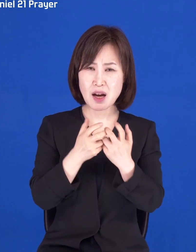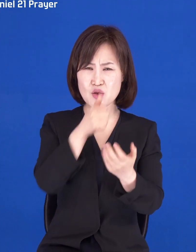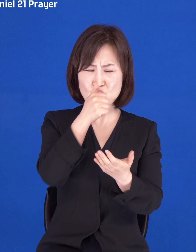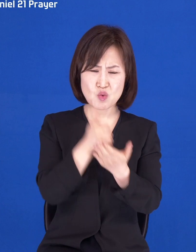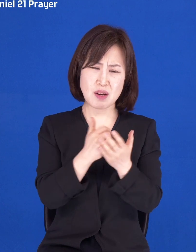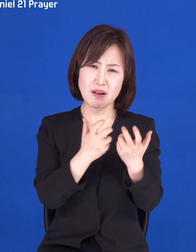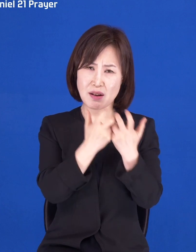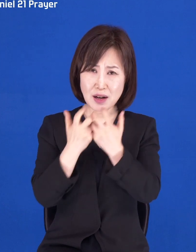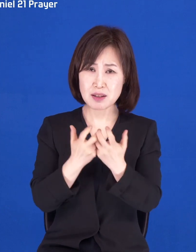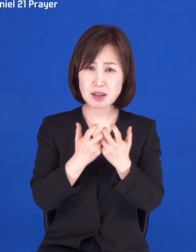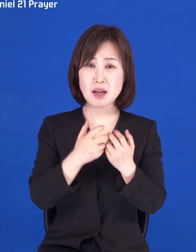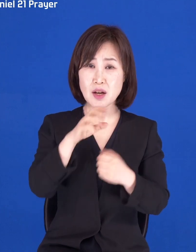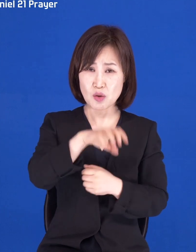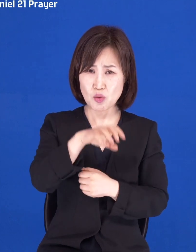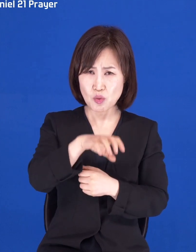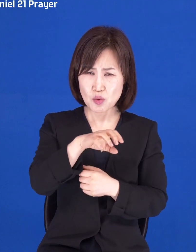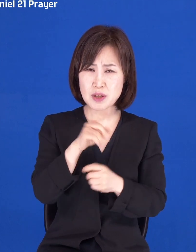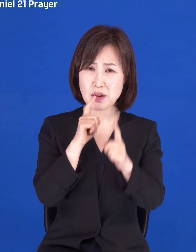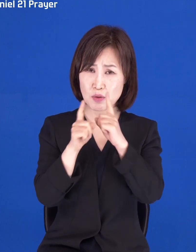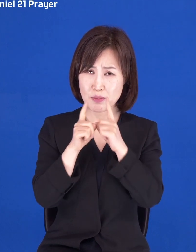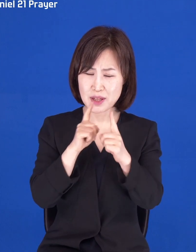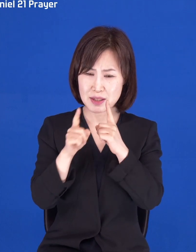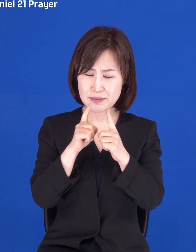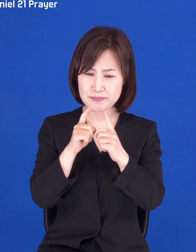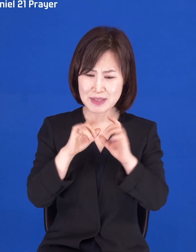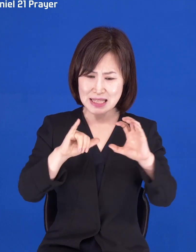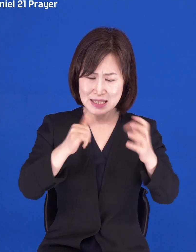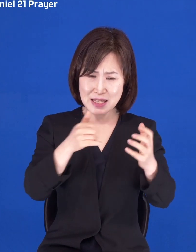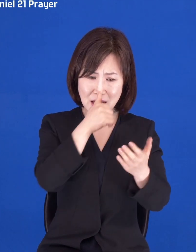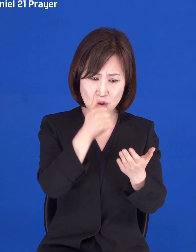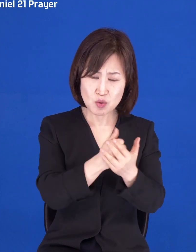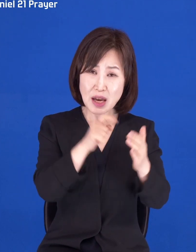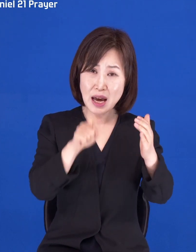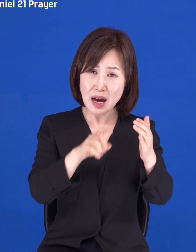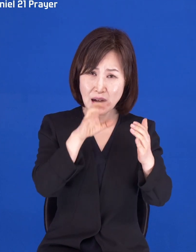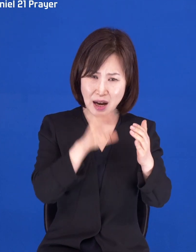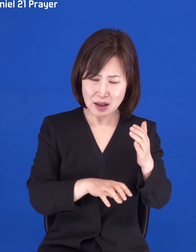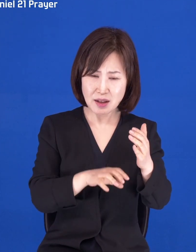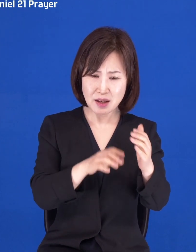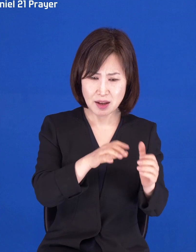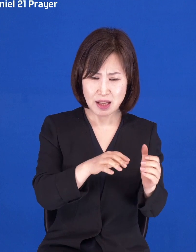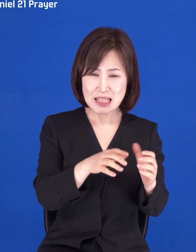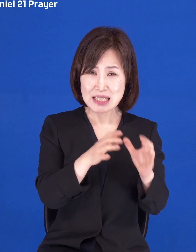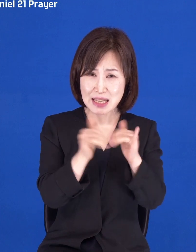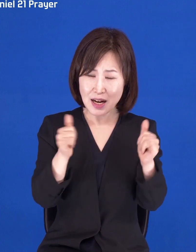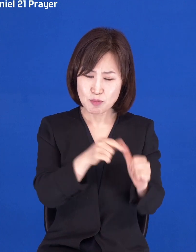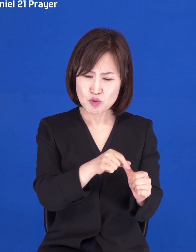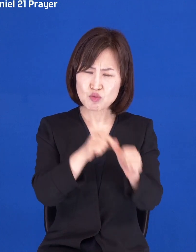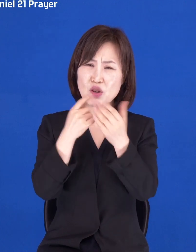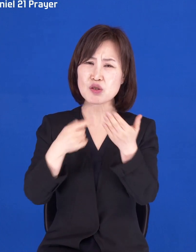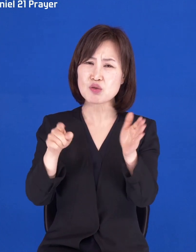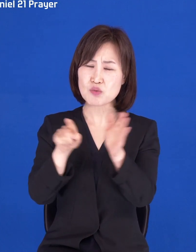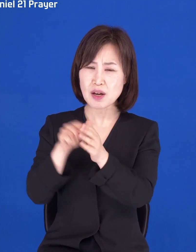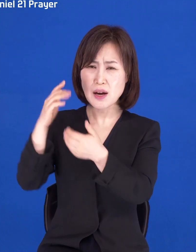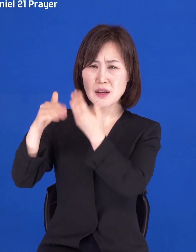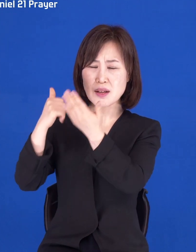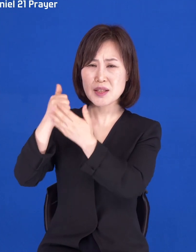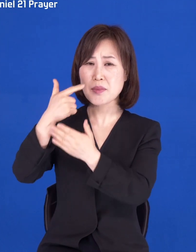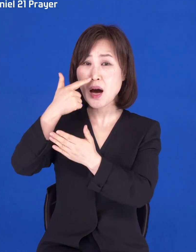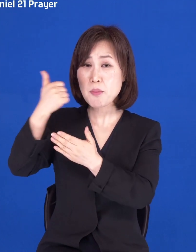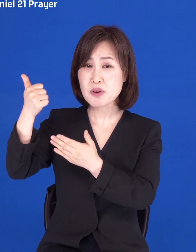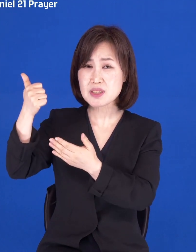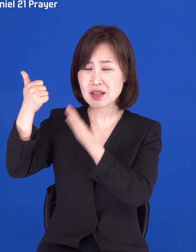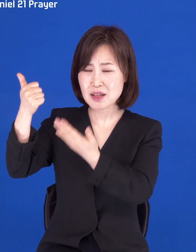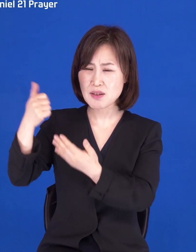것이라 하시면서 세상에 죄 가운데 있는 사람들을 구원하시려고 하나님 아버지께서